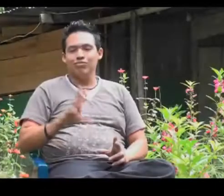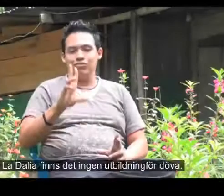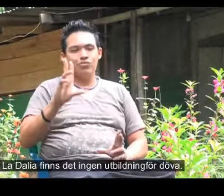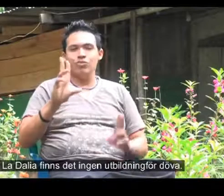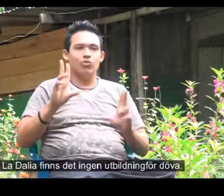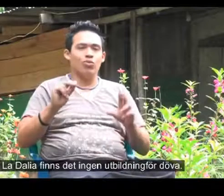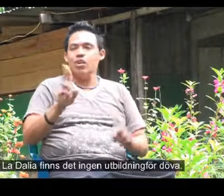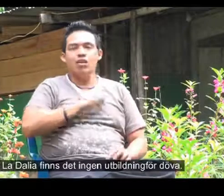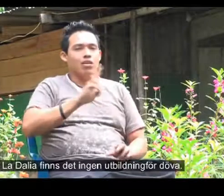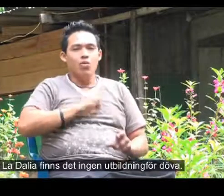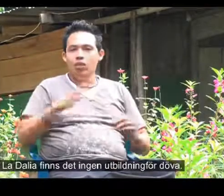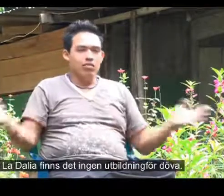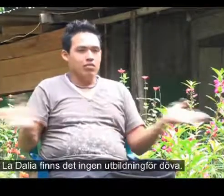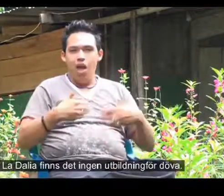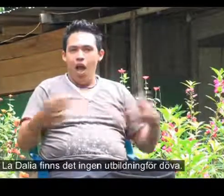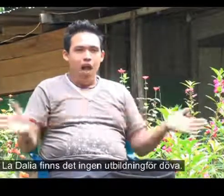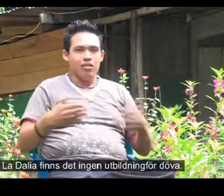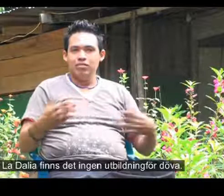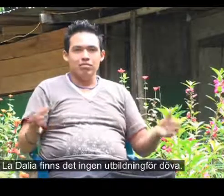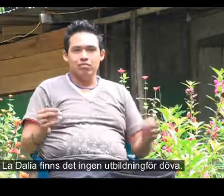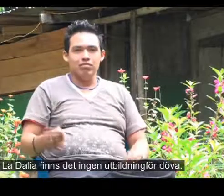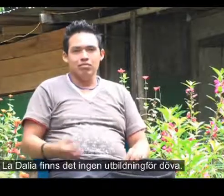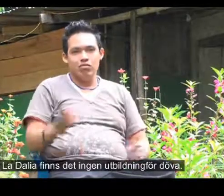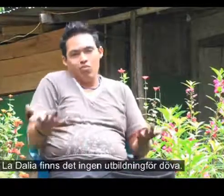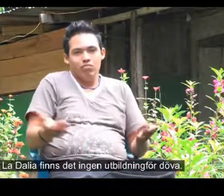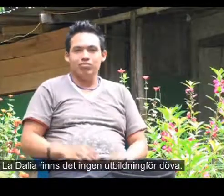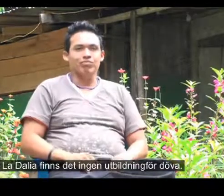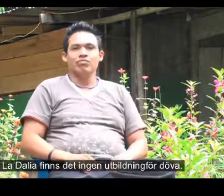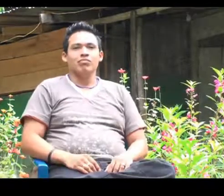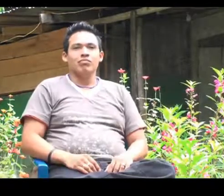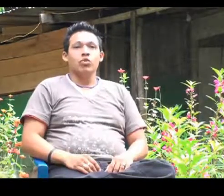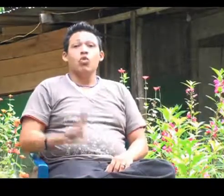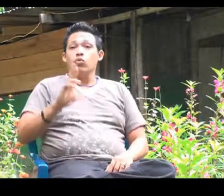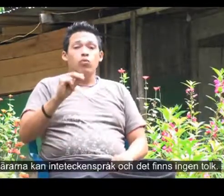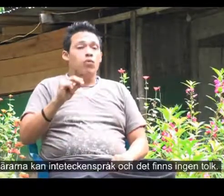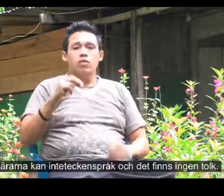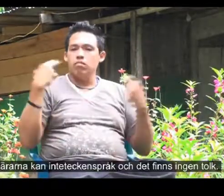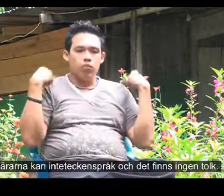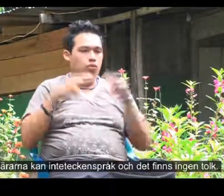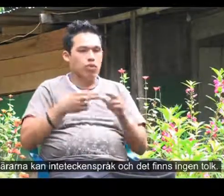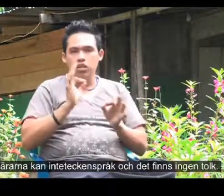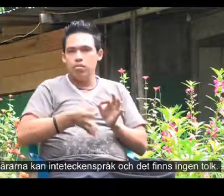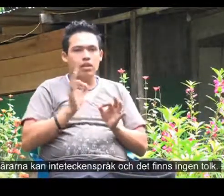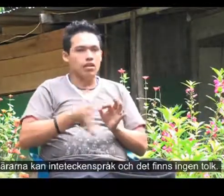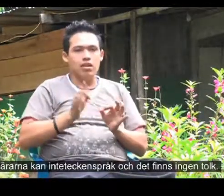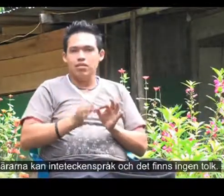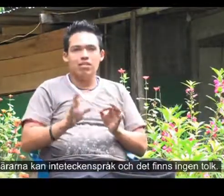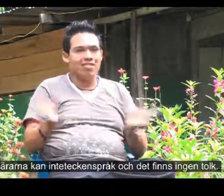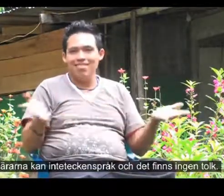Dalia, no hay educación para las personas sordas. Los profesores no saben lenguaje de señas.